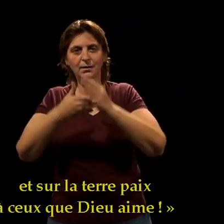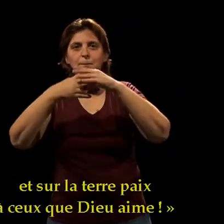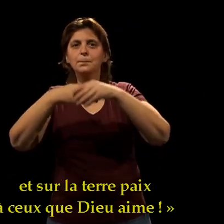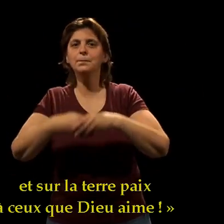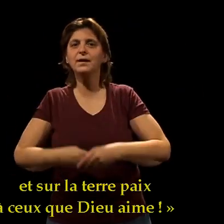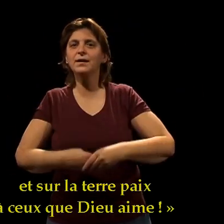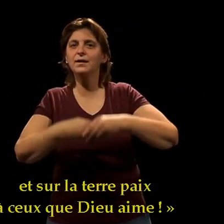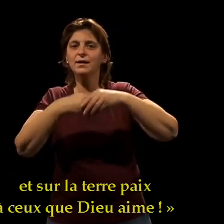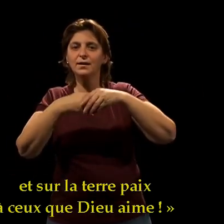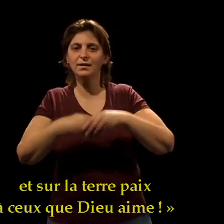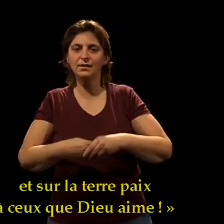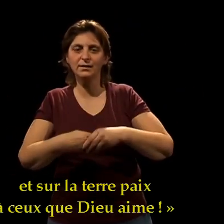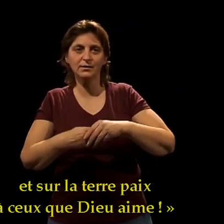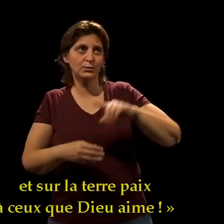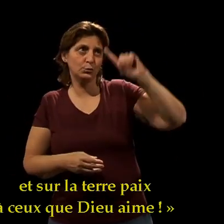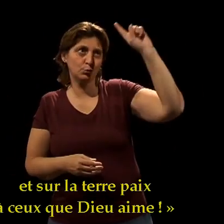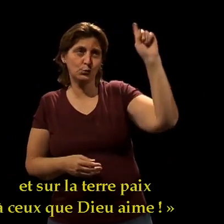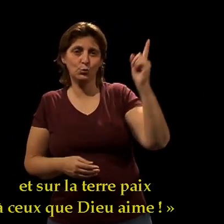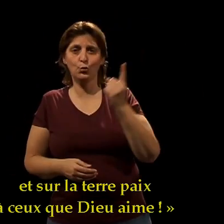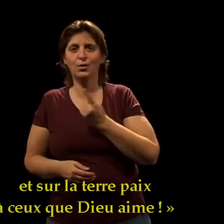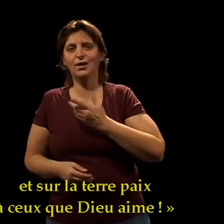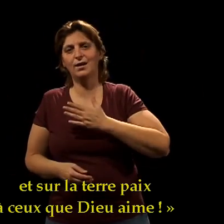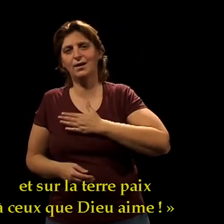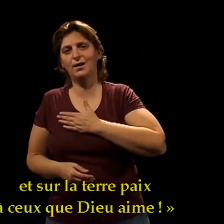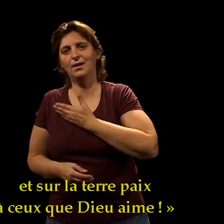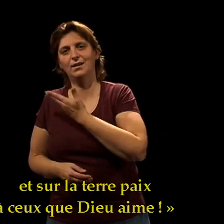Et sur la terre, paix à ceux que Dieu aime.